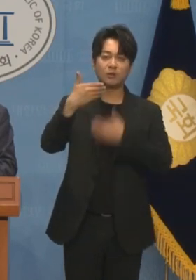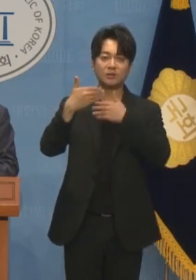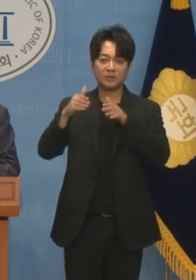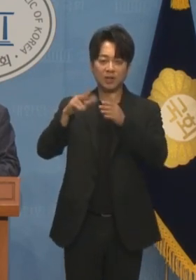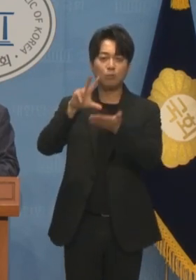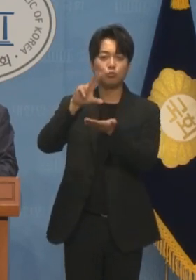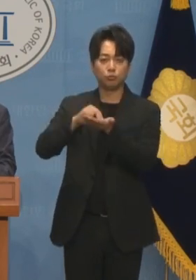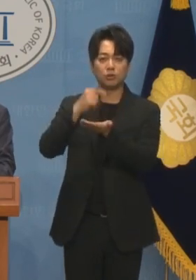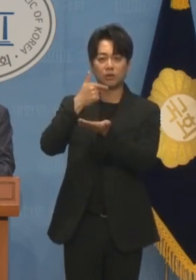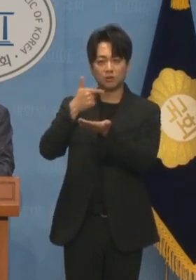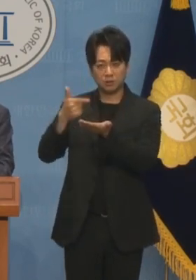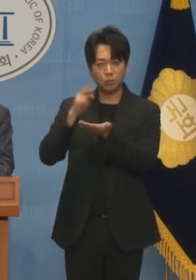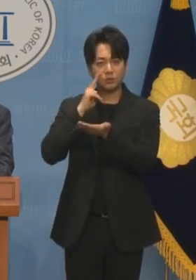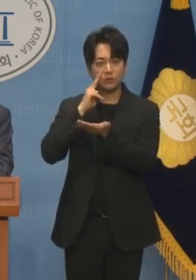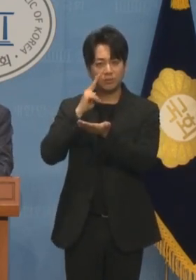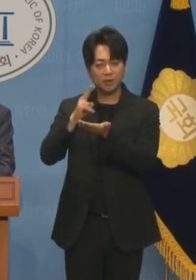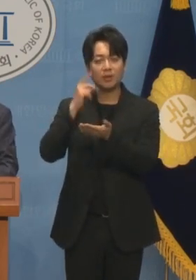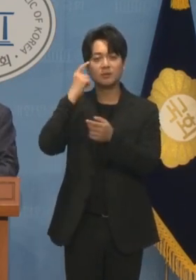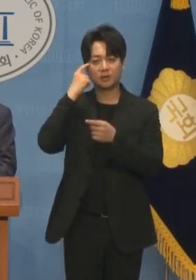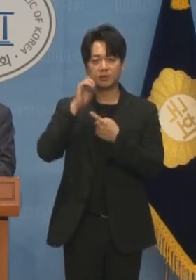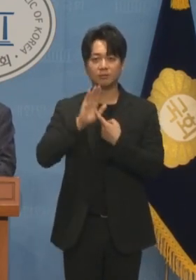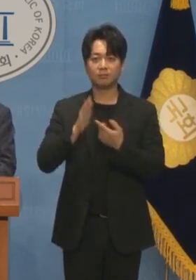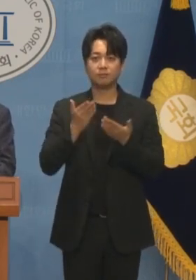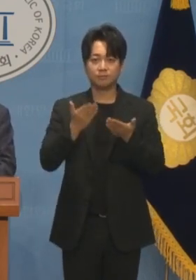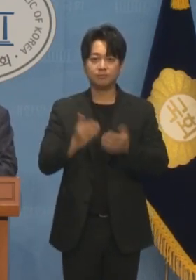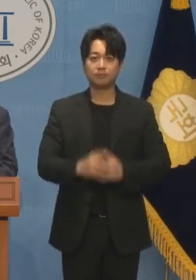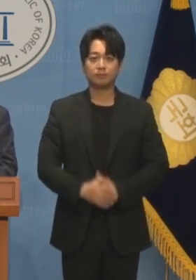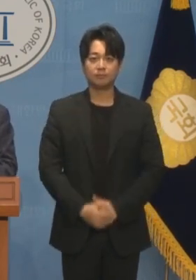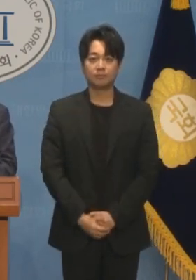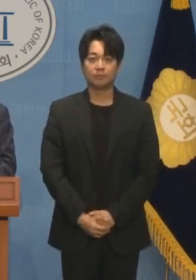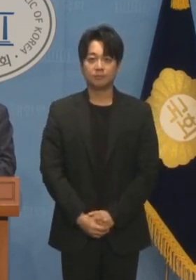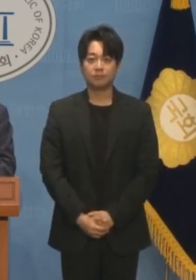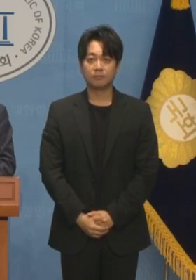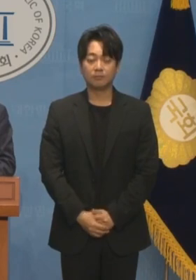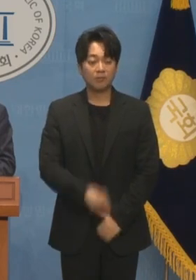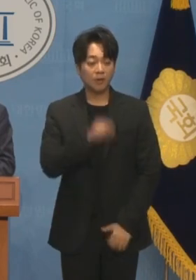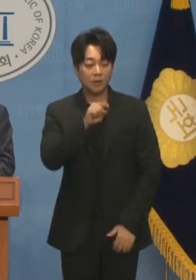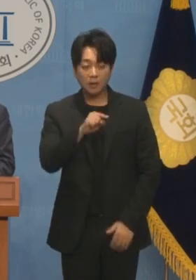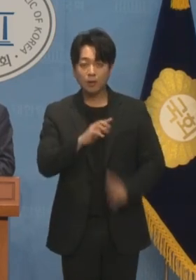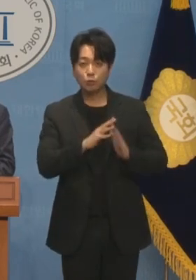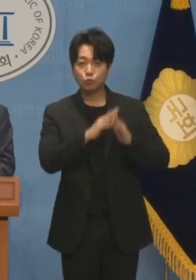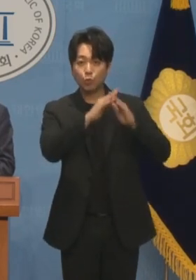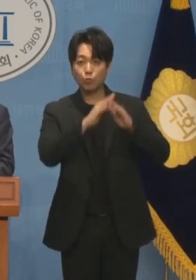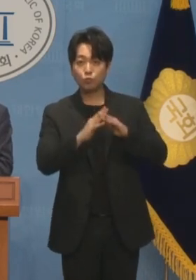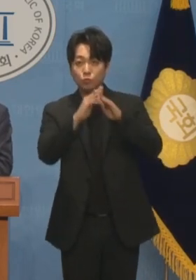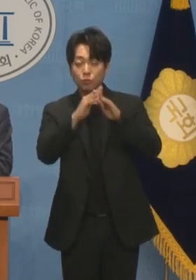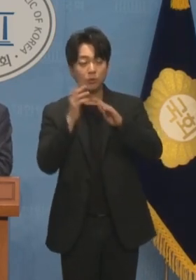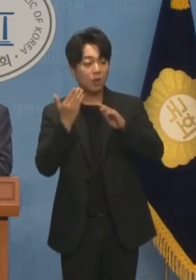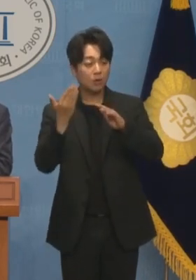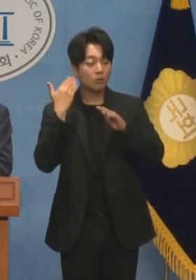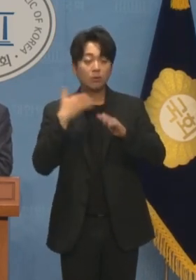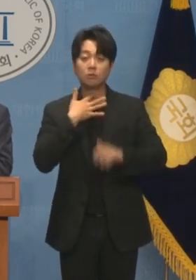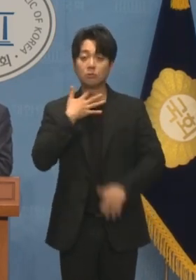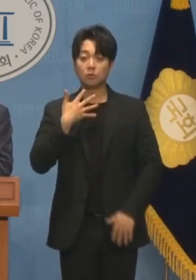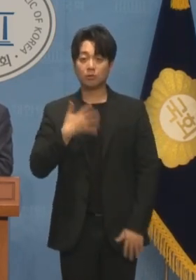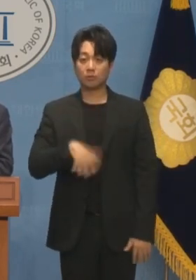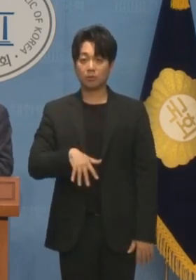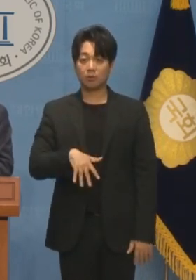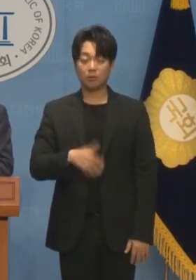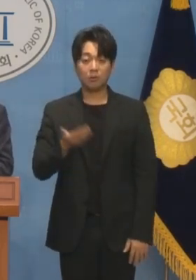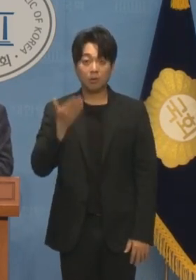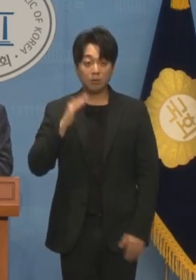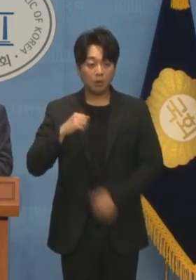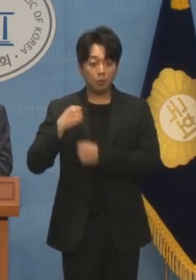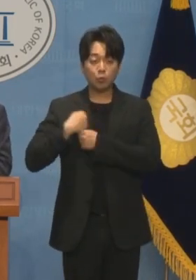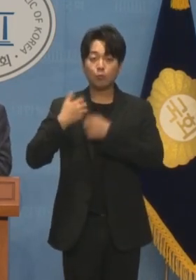있다고 생각합니다. 분명히 이전에는 없던 구조물이 생겼는데 국방부에도 공사